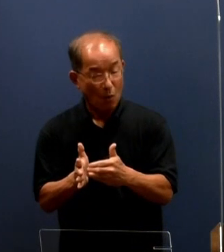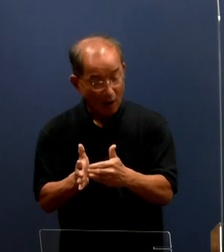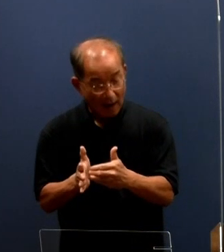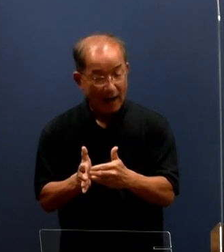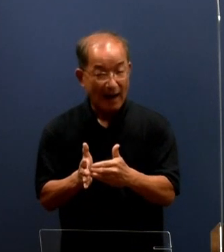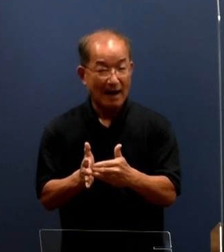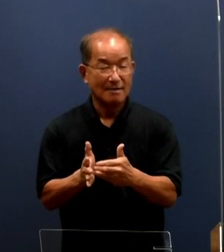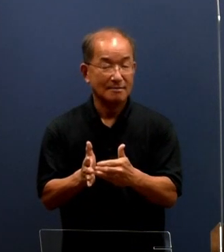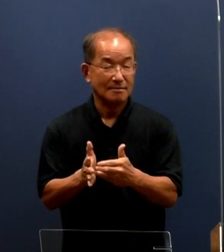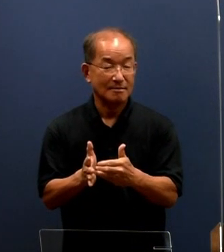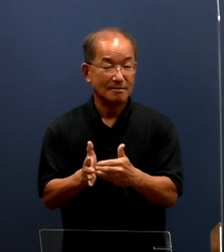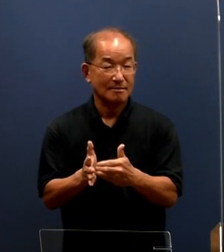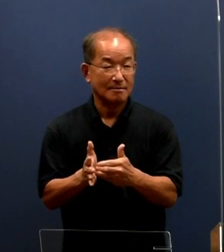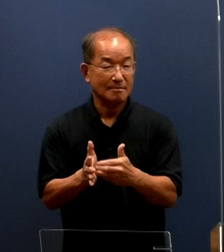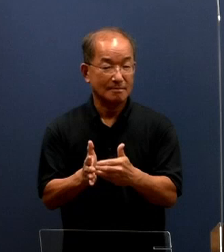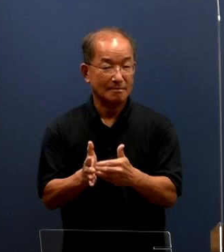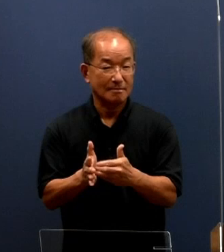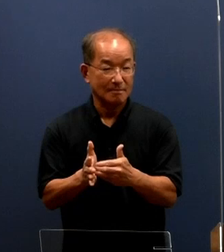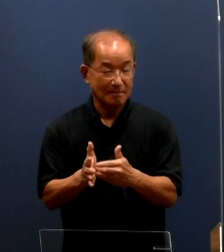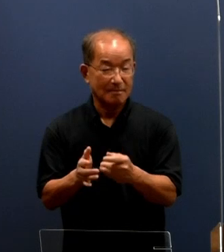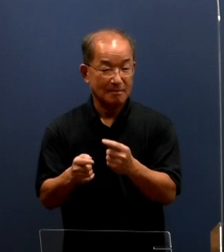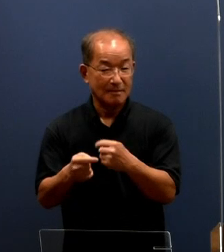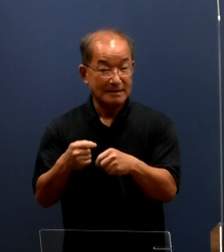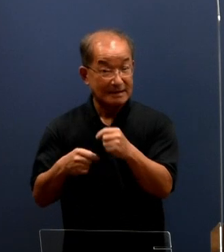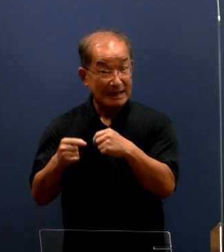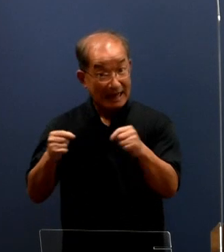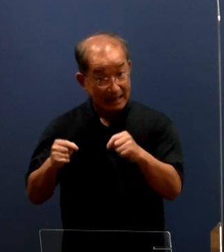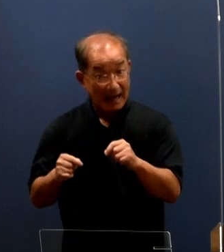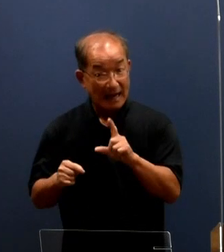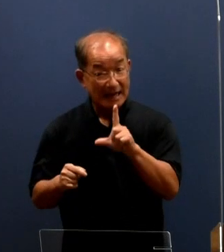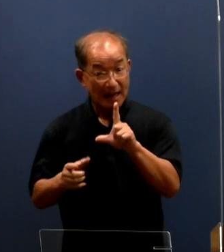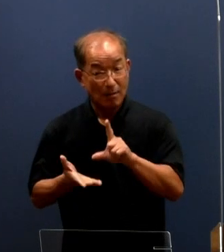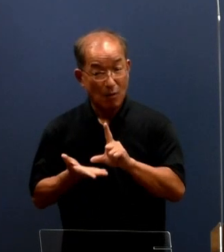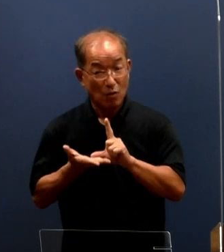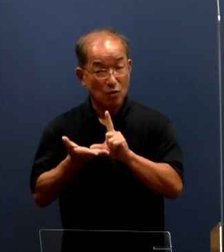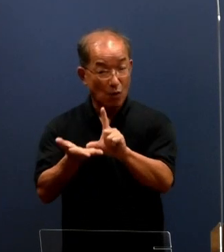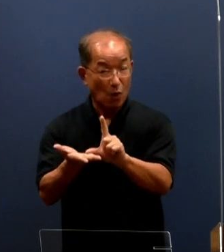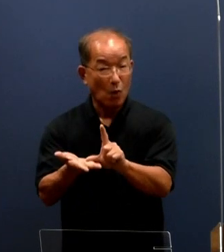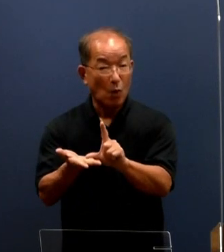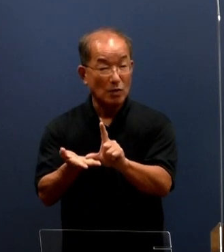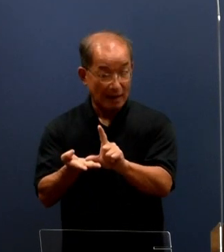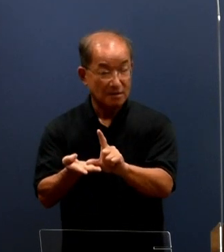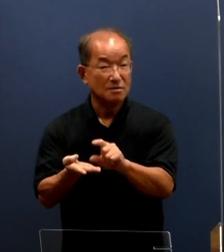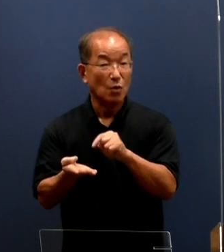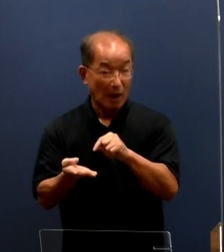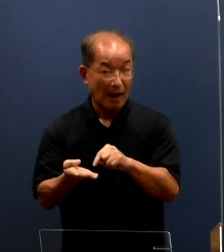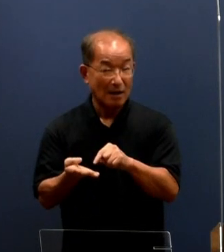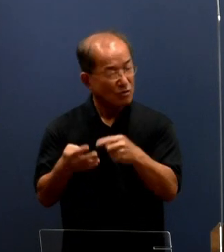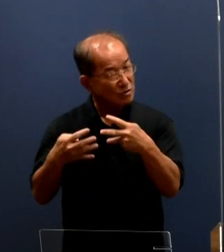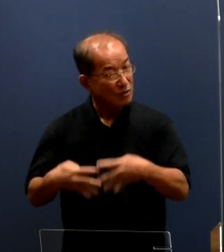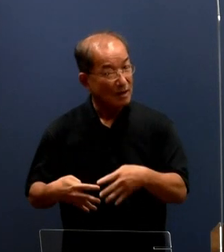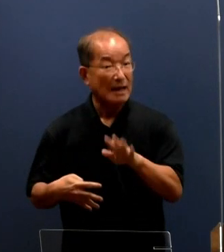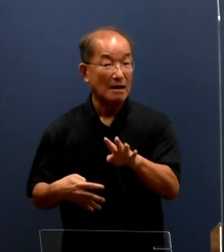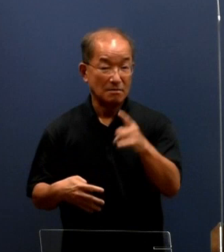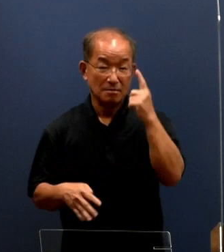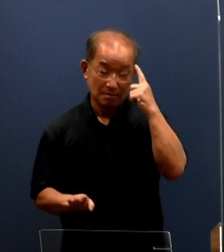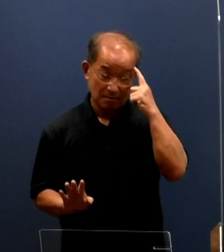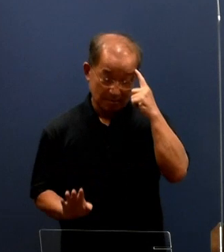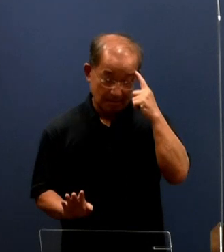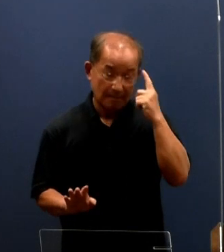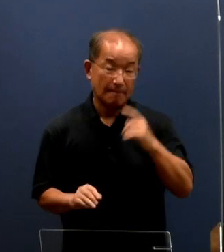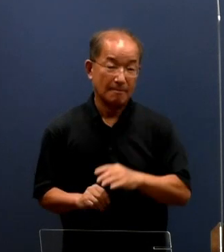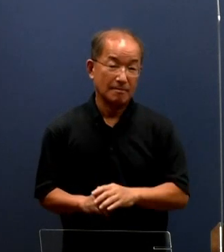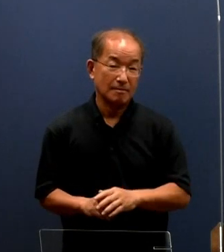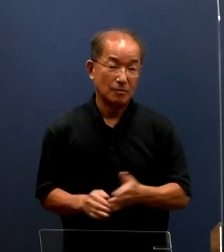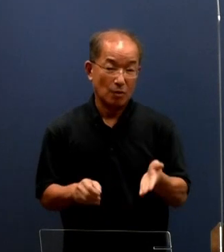結果を結果検証のレポートをちゃんと出すっていうのが多分大条件、前提条件だと思いますから、まあ